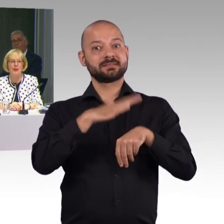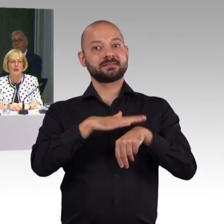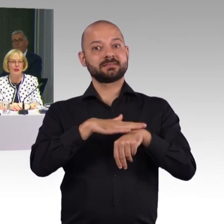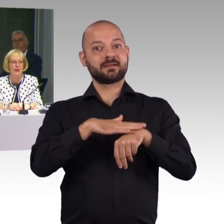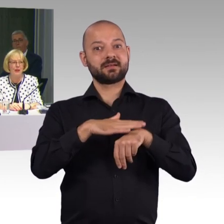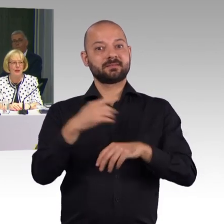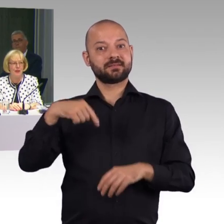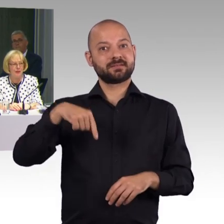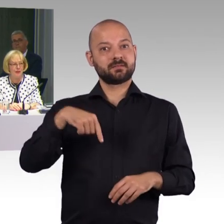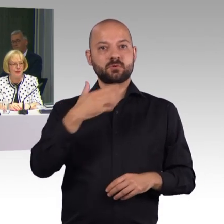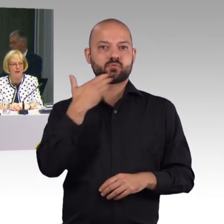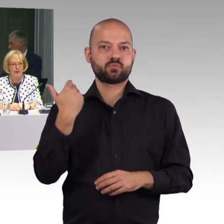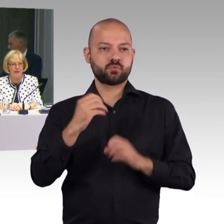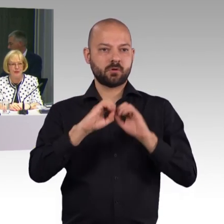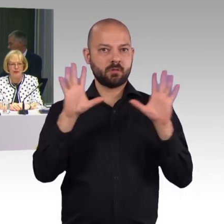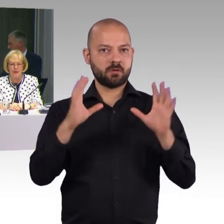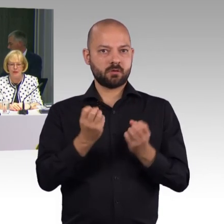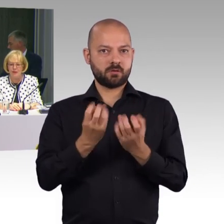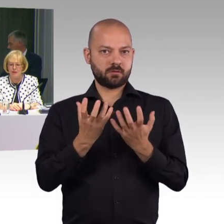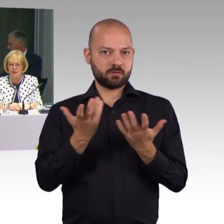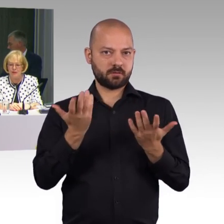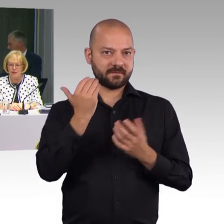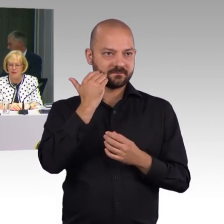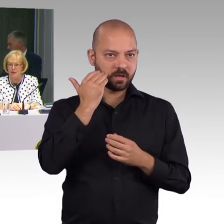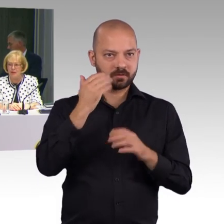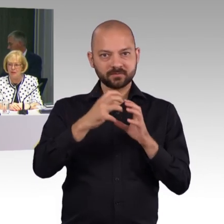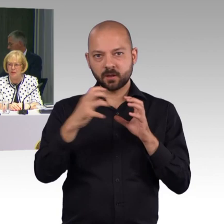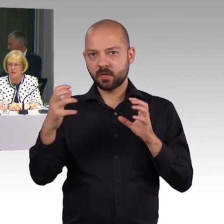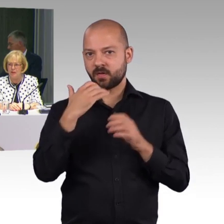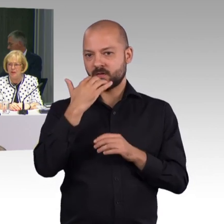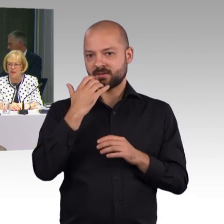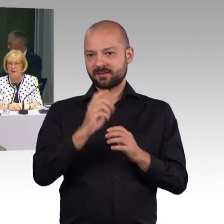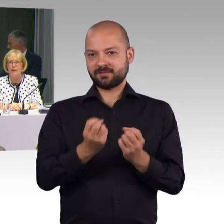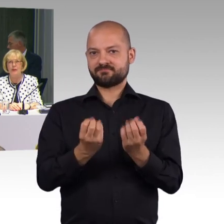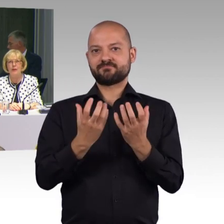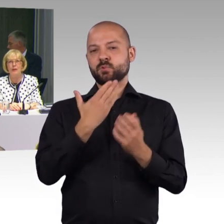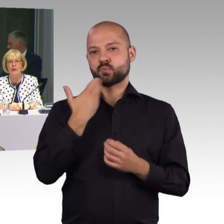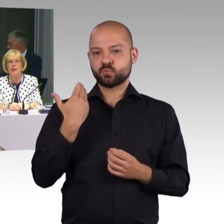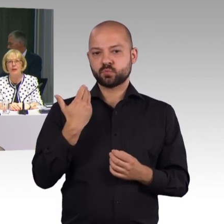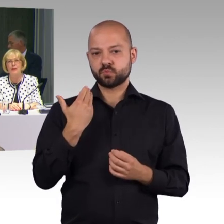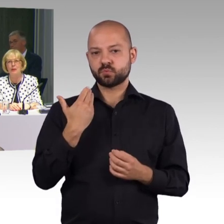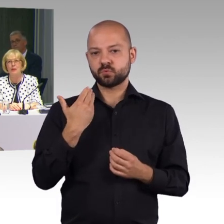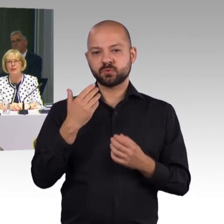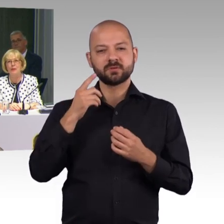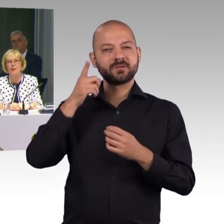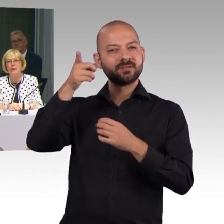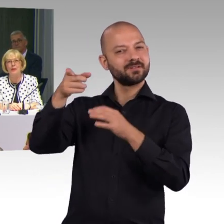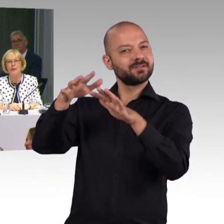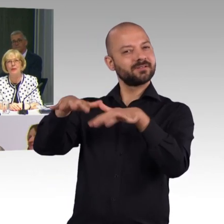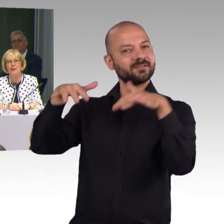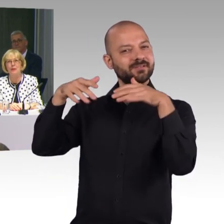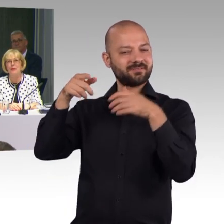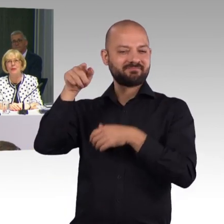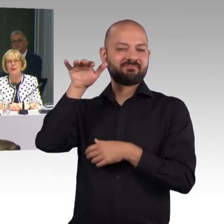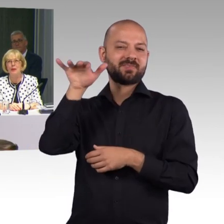es wird niemand überraschen, die vereinbarten Redezeiten gelten gleichwohl. Die ablaufenden Minuten werden jedenfalls den Rednern